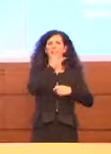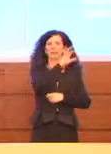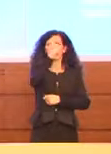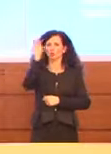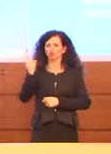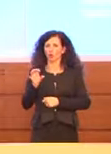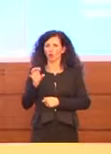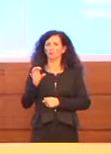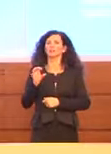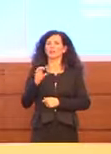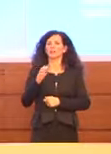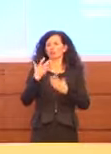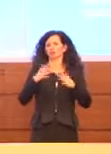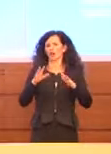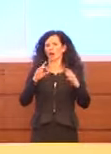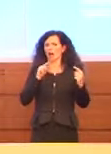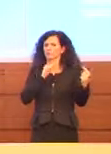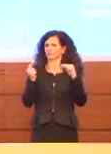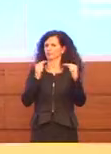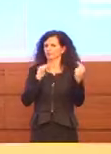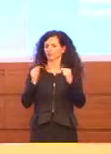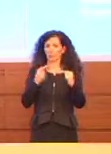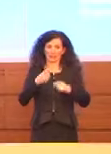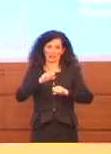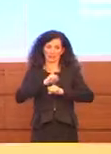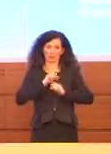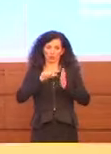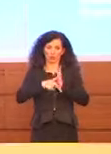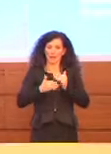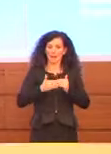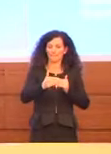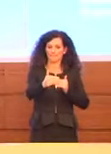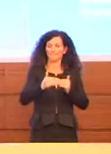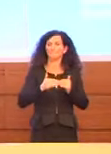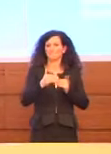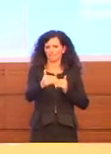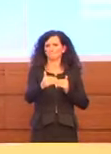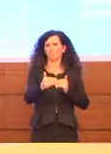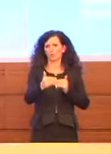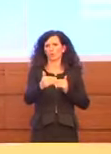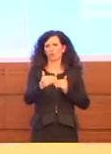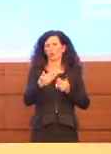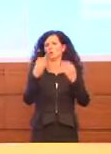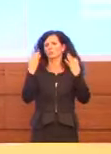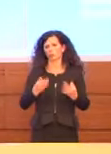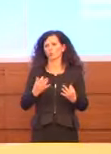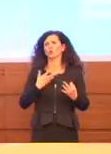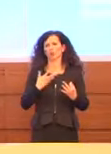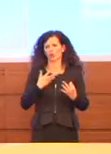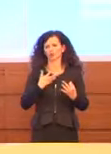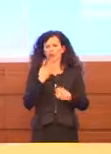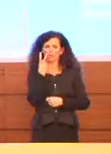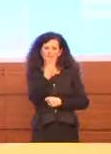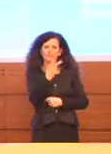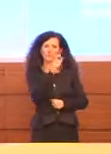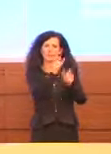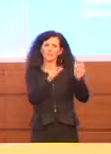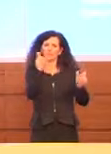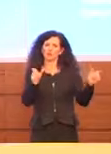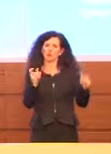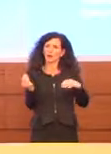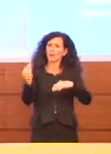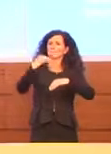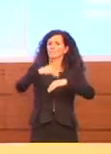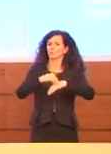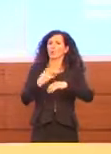conferenza stato regioni quindi a breve vedremo altre forme di rafforzamento della cooperazione sociale